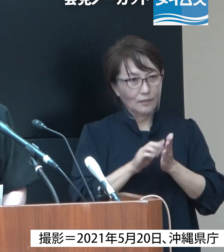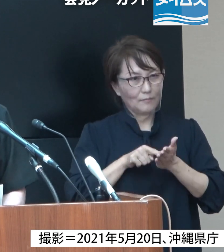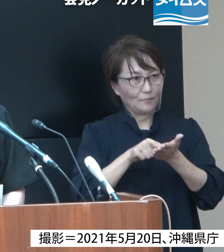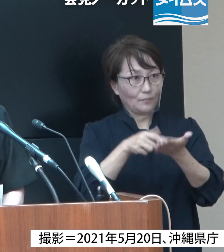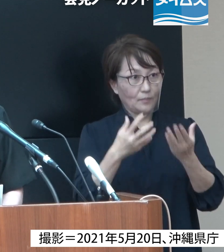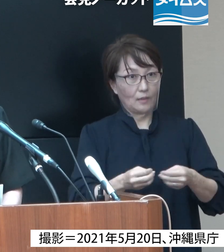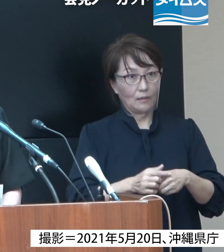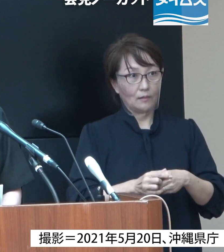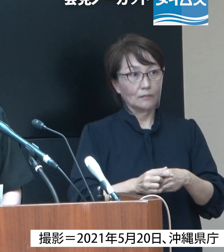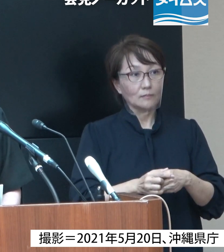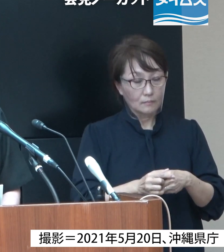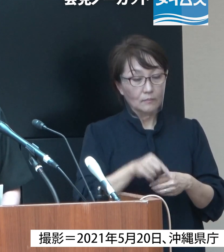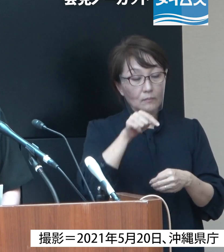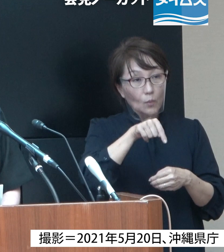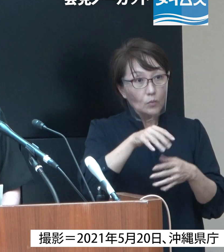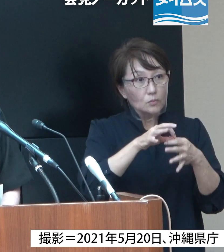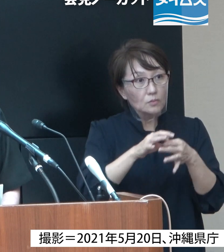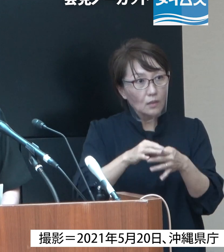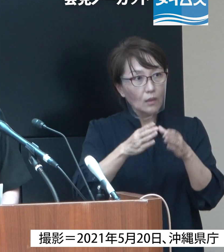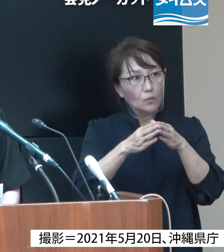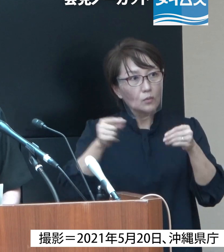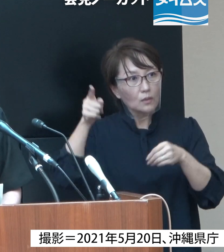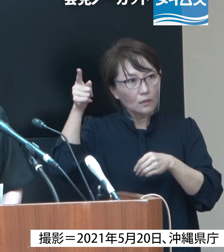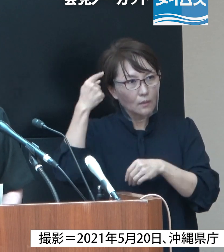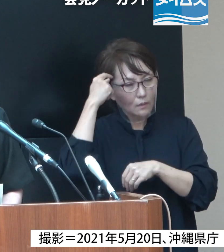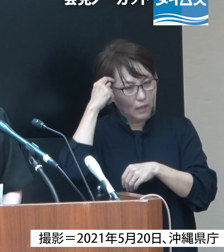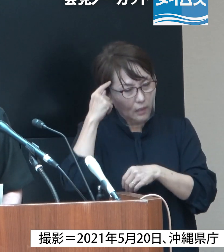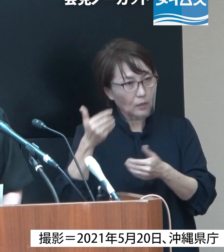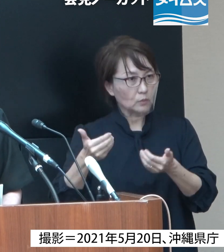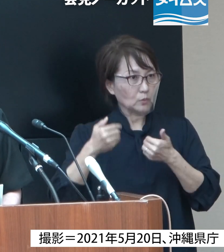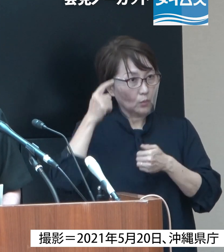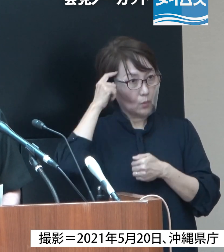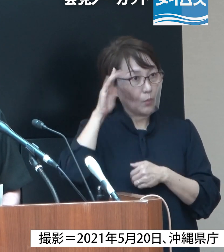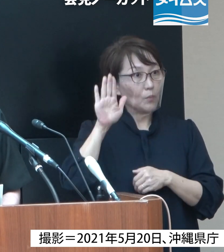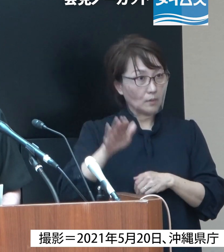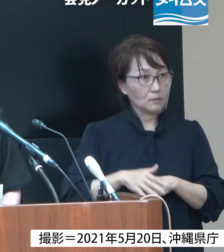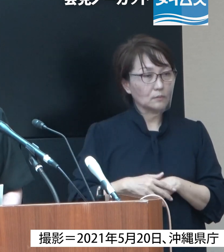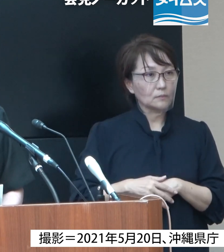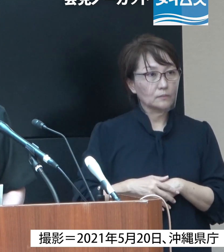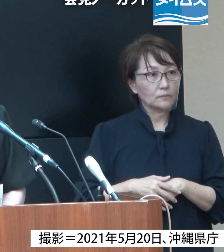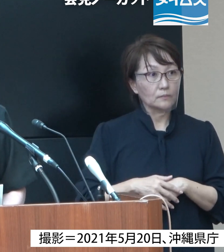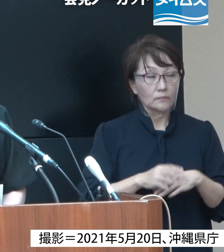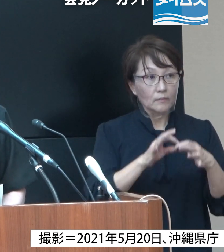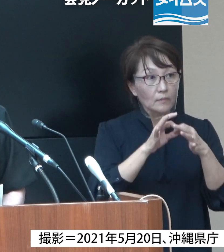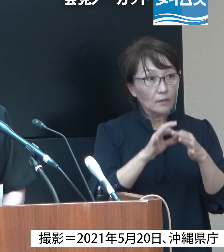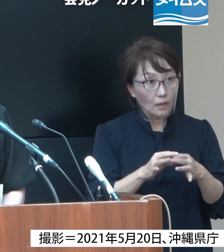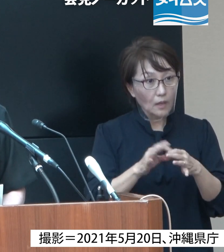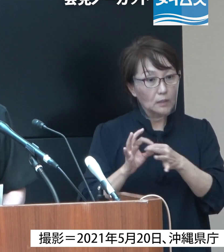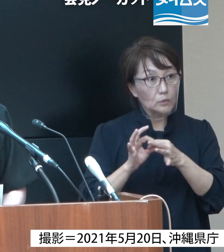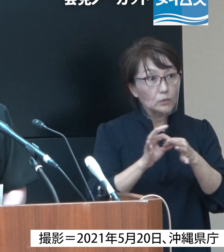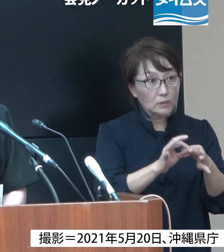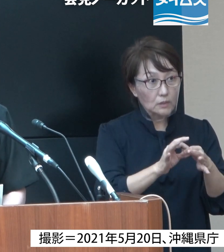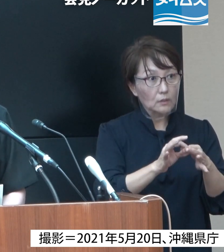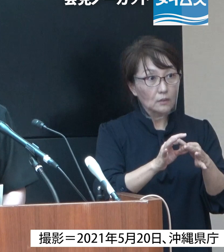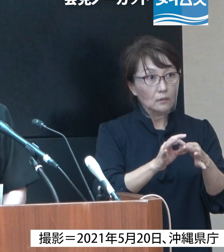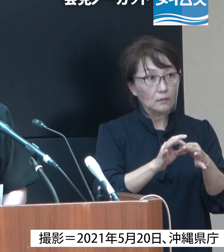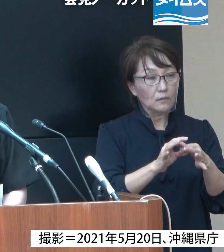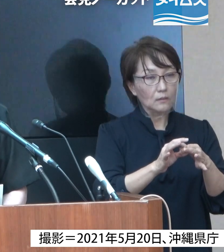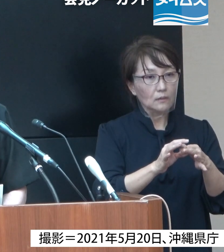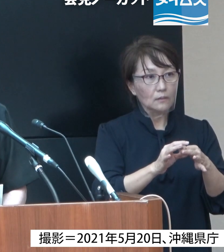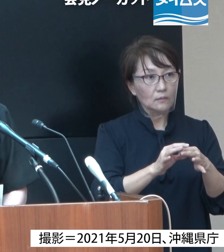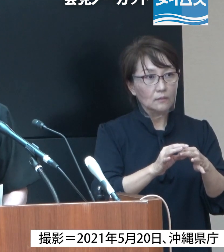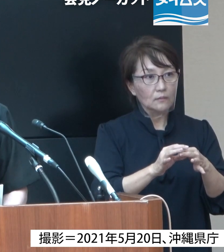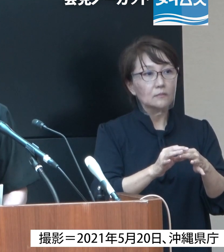も検討すべき、ことではないかというように考えています。ですから引き続きこの長距